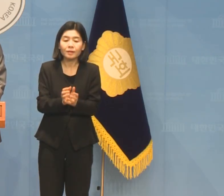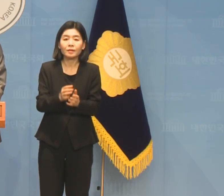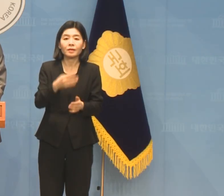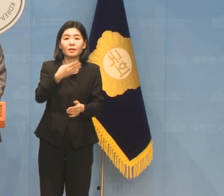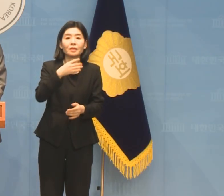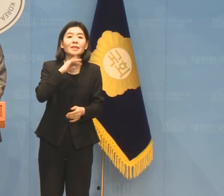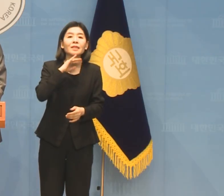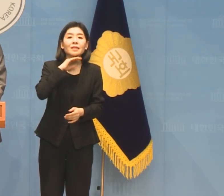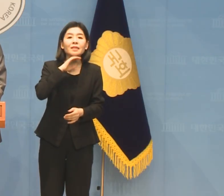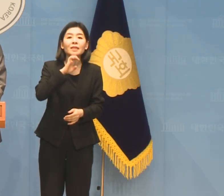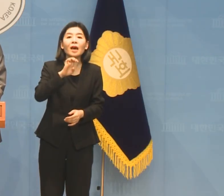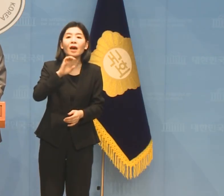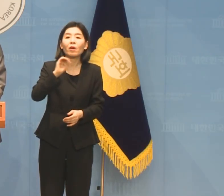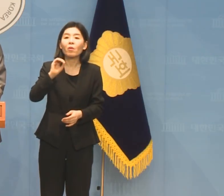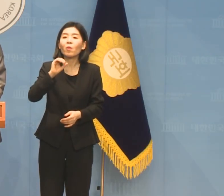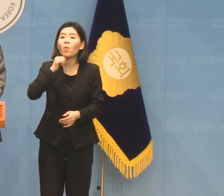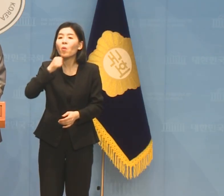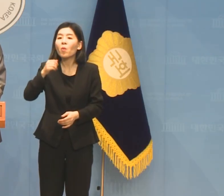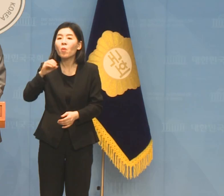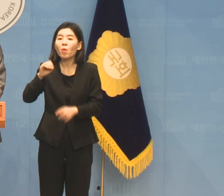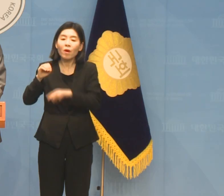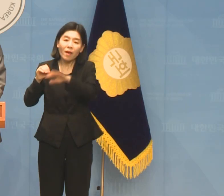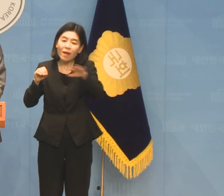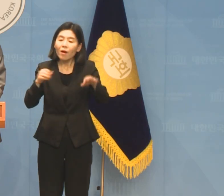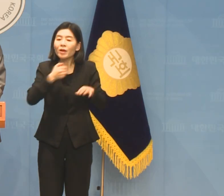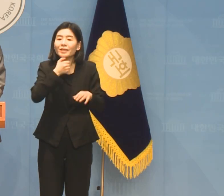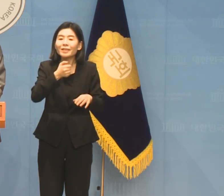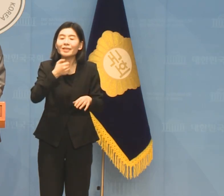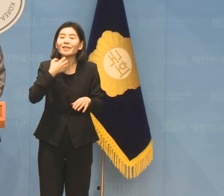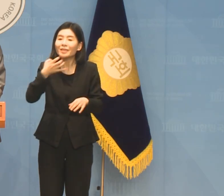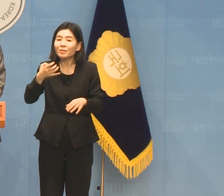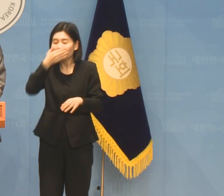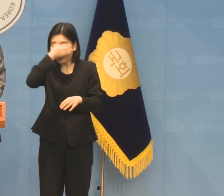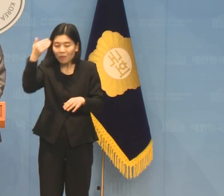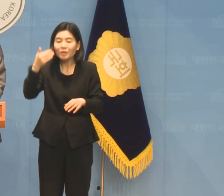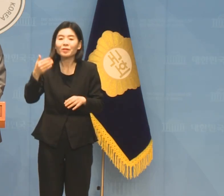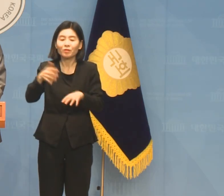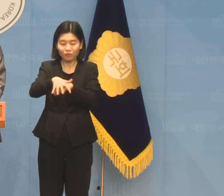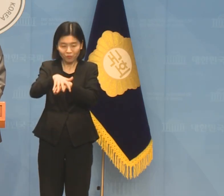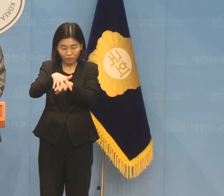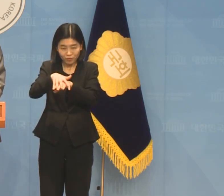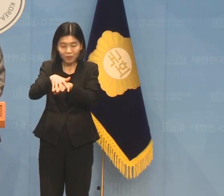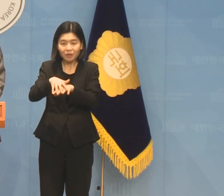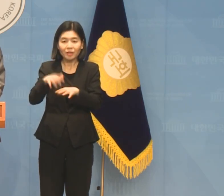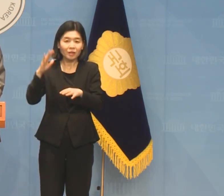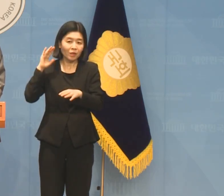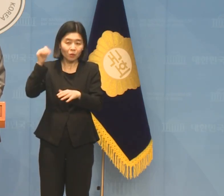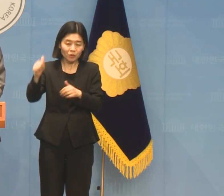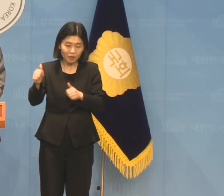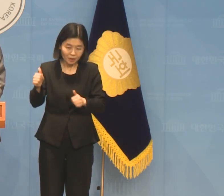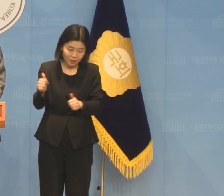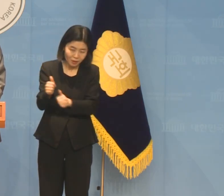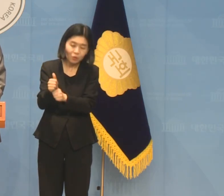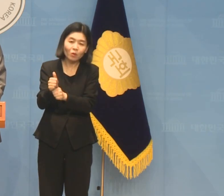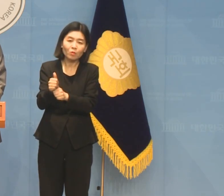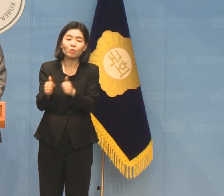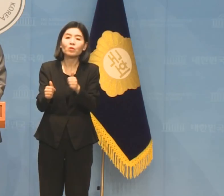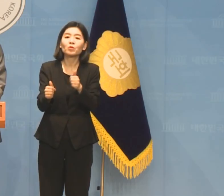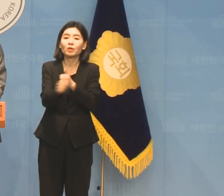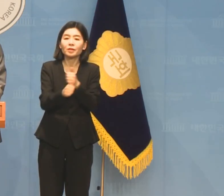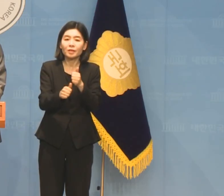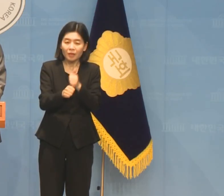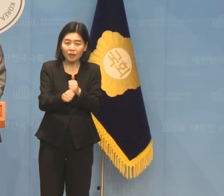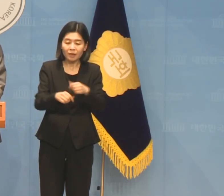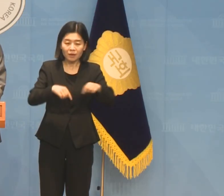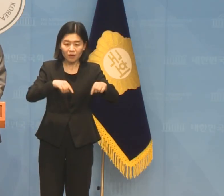4050 위주의 젊은 피로 구성되어 있습니다. 대통령 직속 위원회 부위원장으로서 경제,